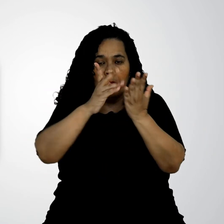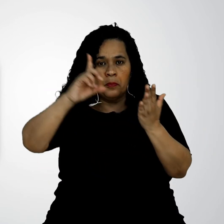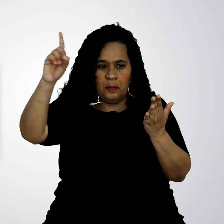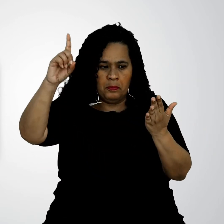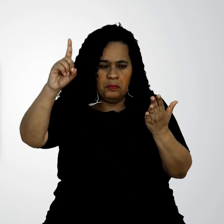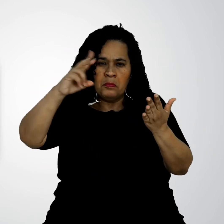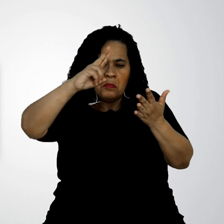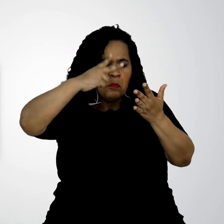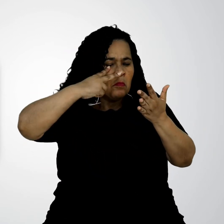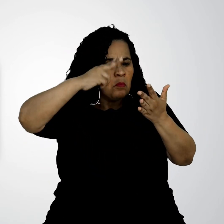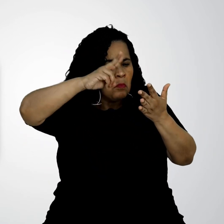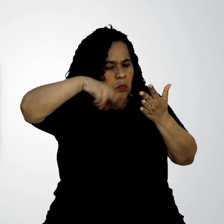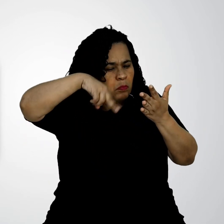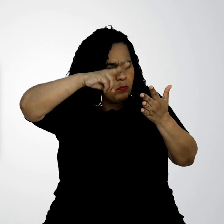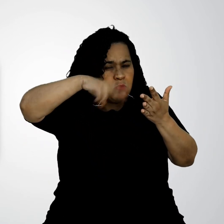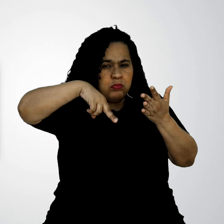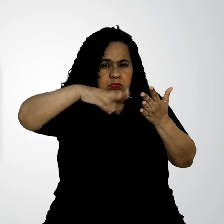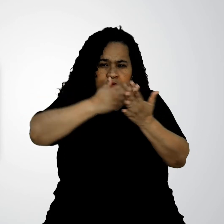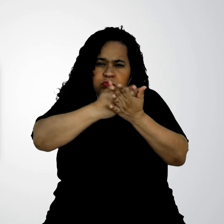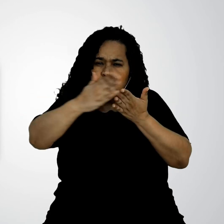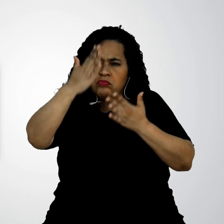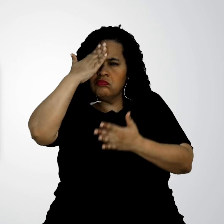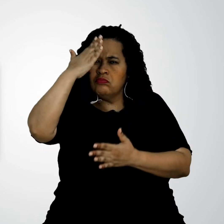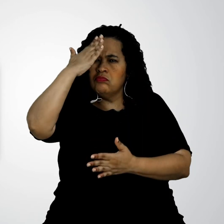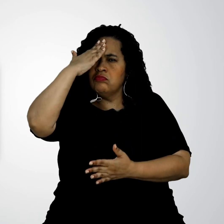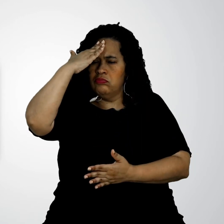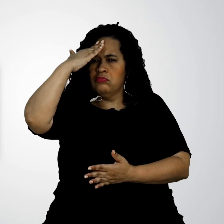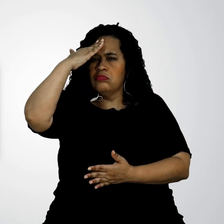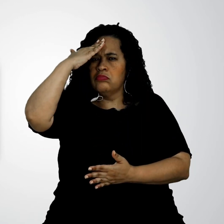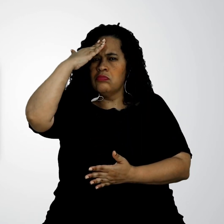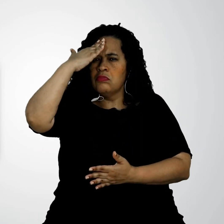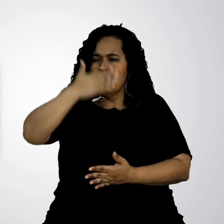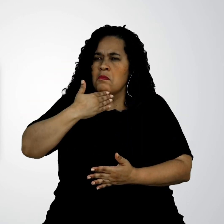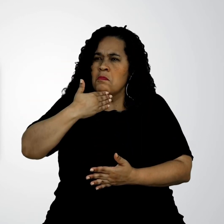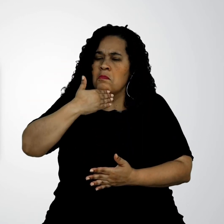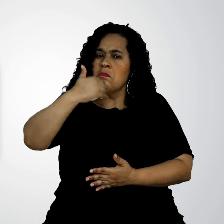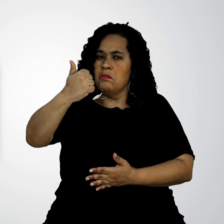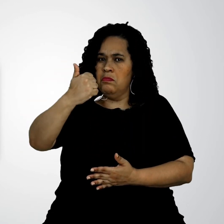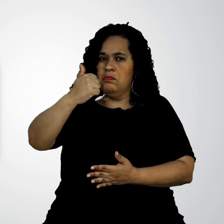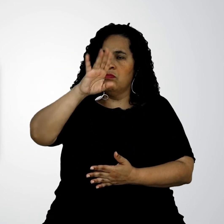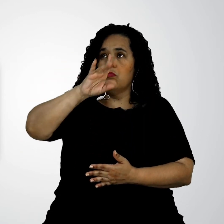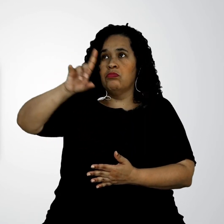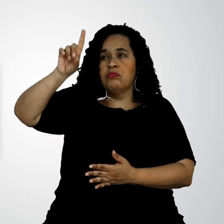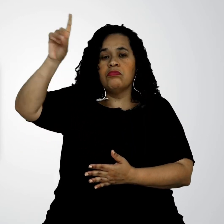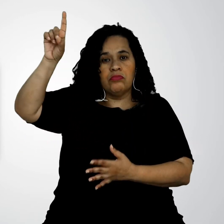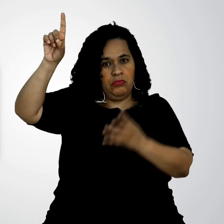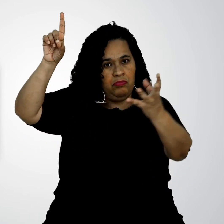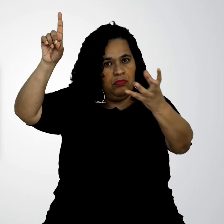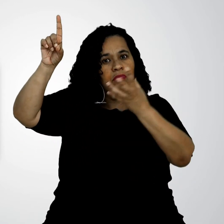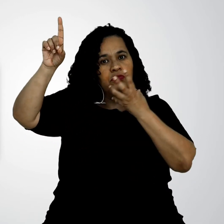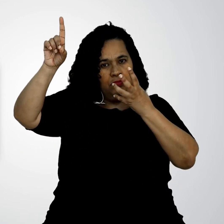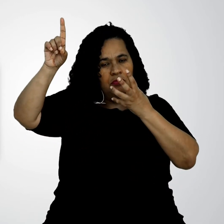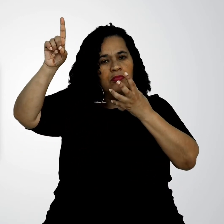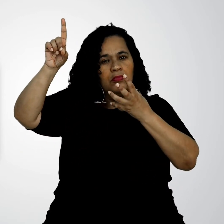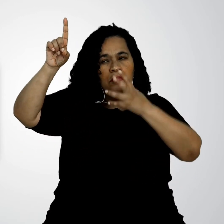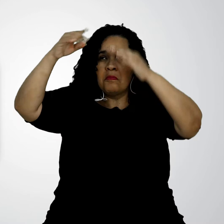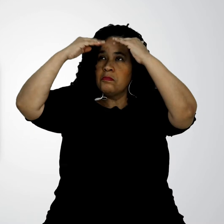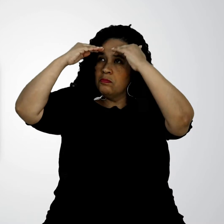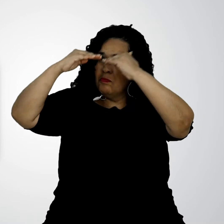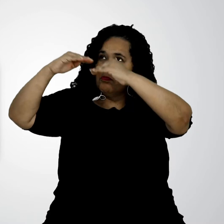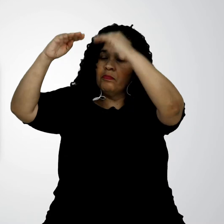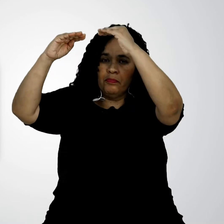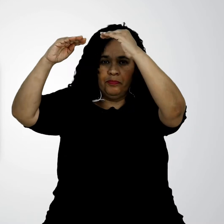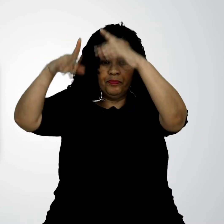sempre interessante a gente fazer esse contraponto, né? Existe o padrão de Deus estabelecido e existe aquilo